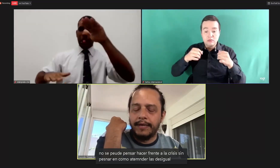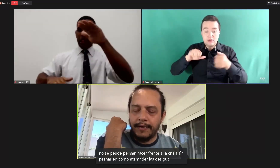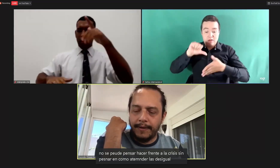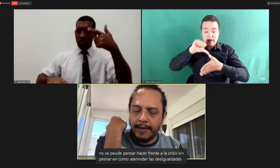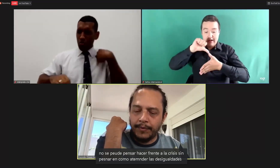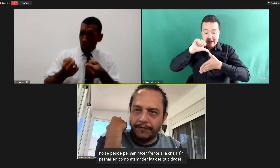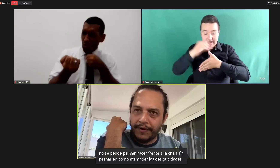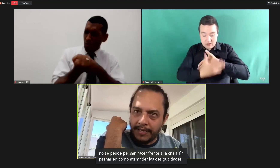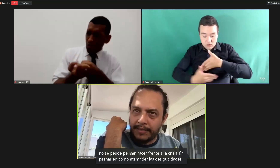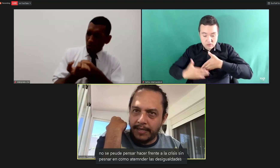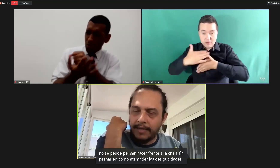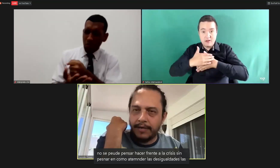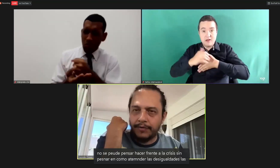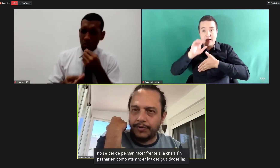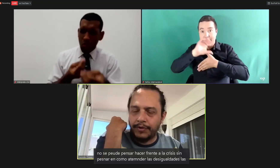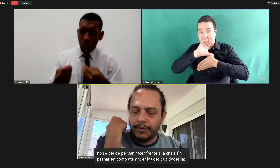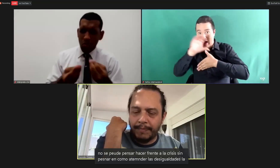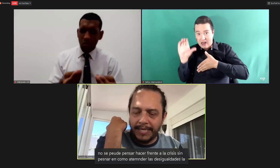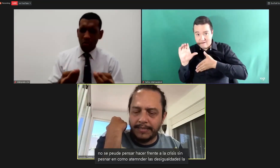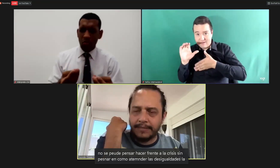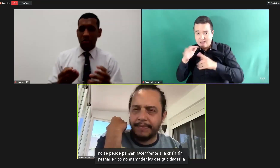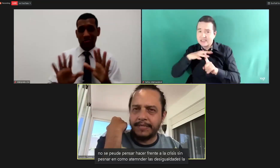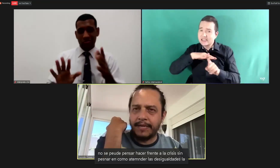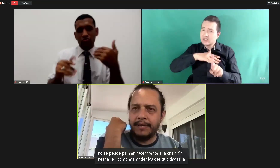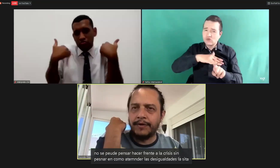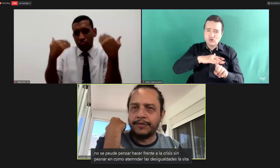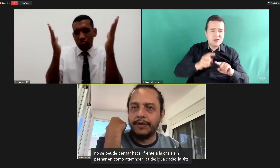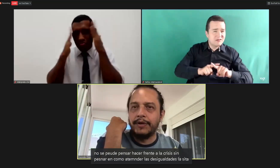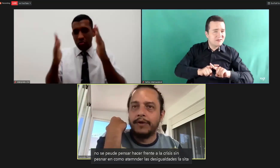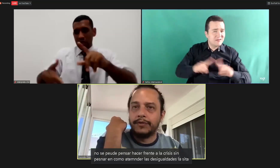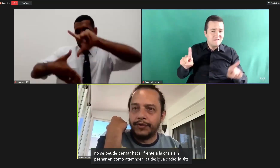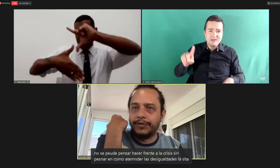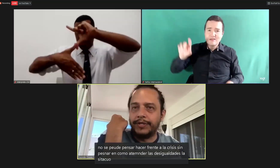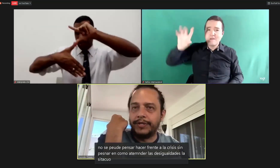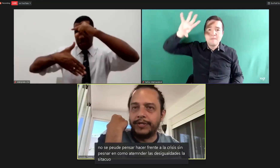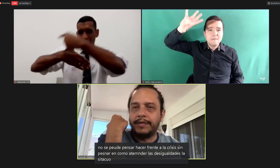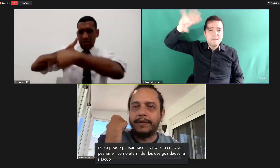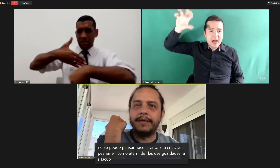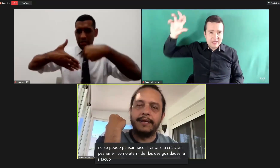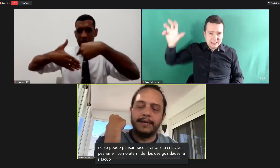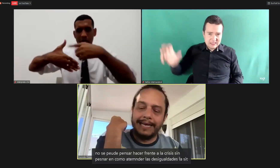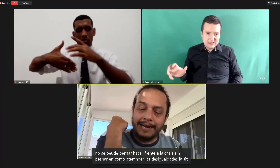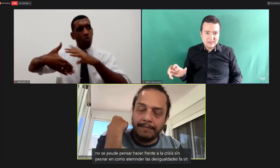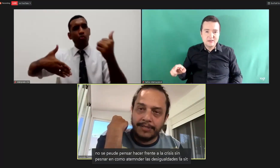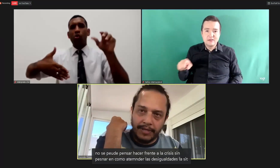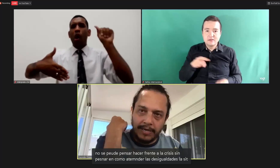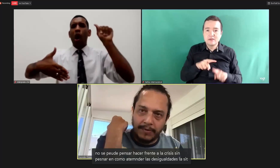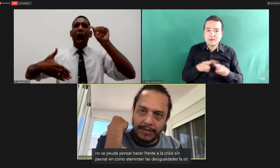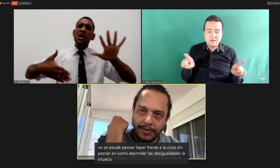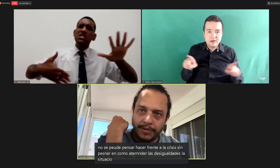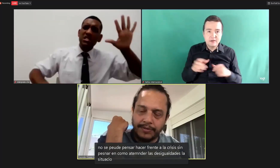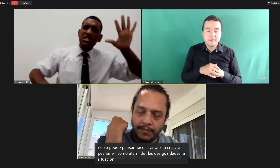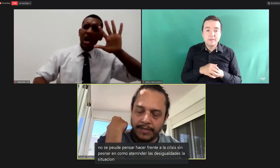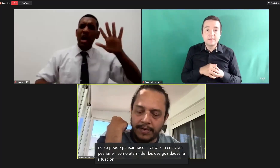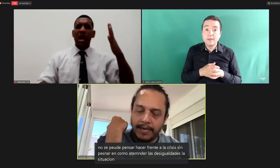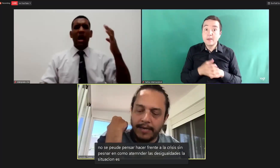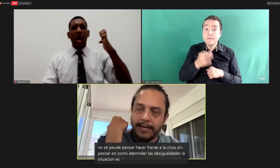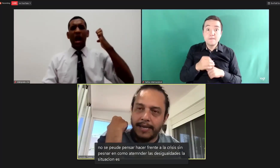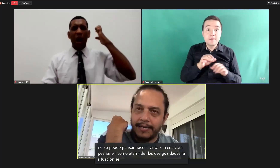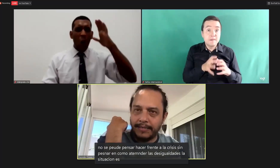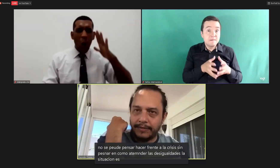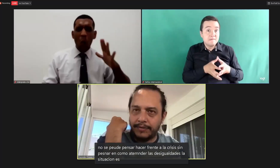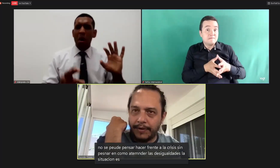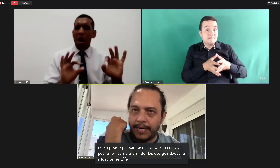Caribe es muy diferente a otros países, a países ricos, donde la gran mayoría de la población se